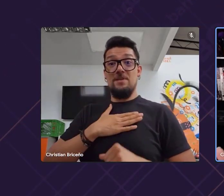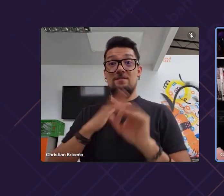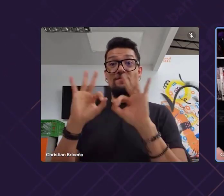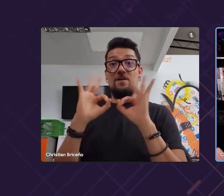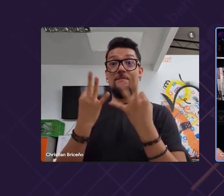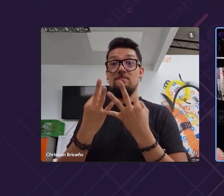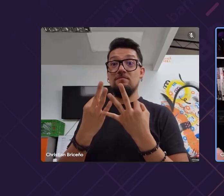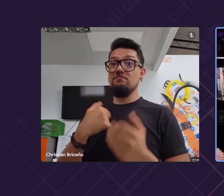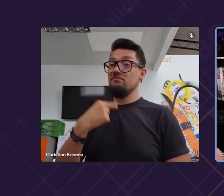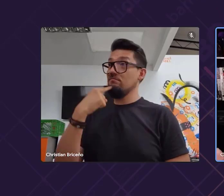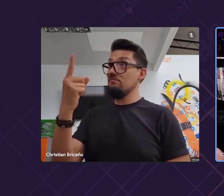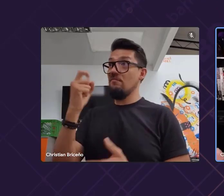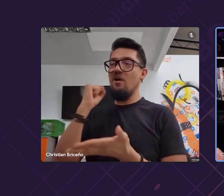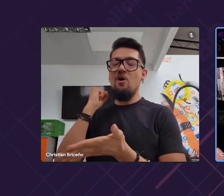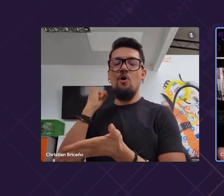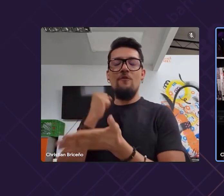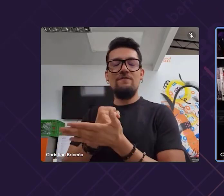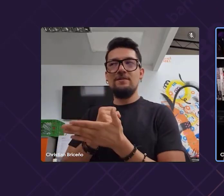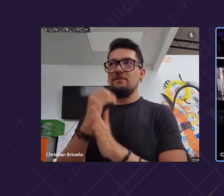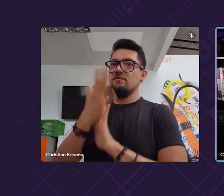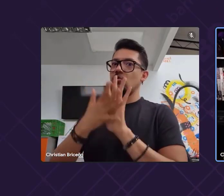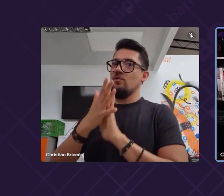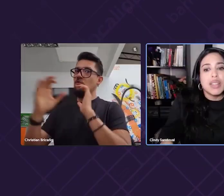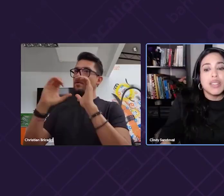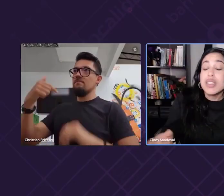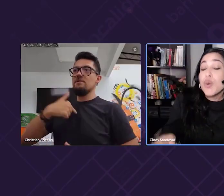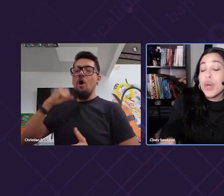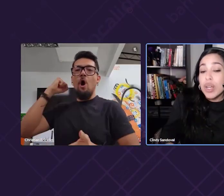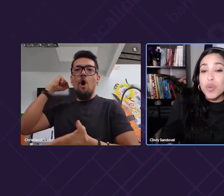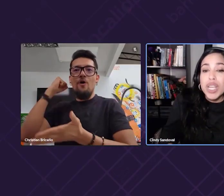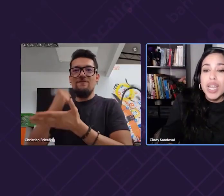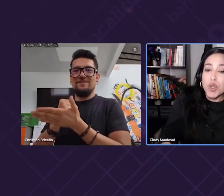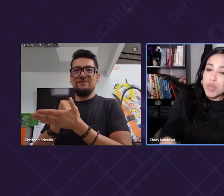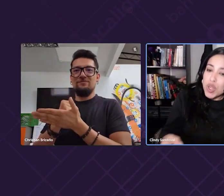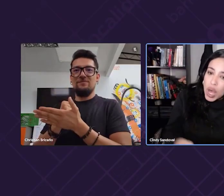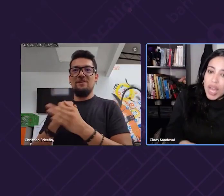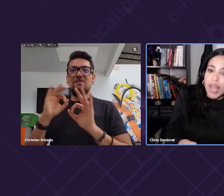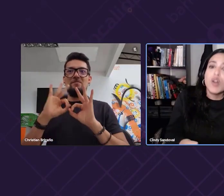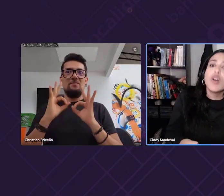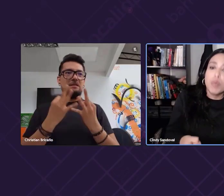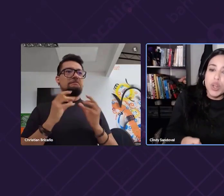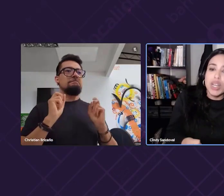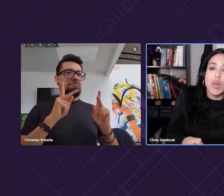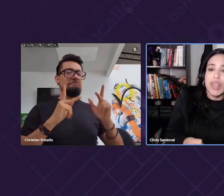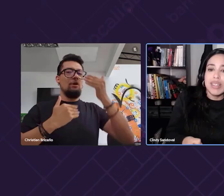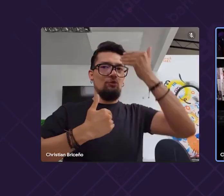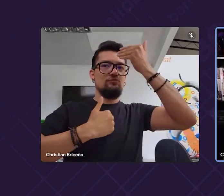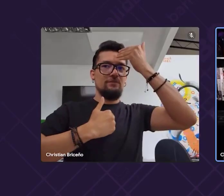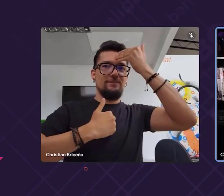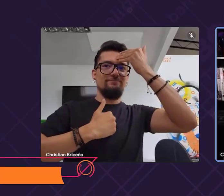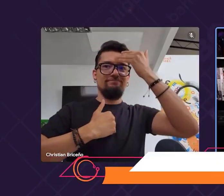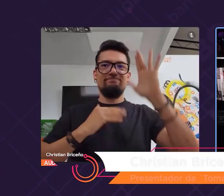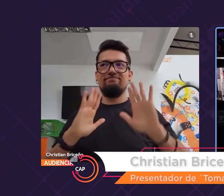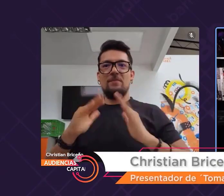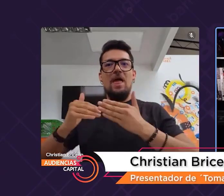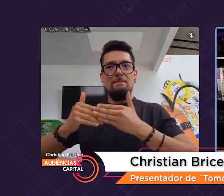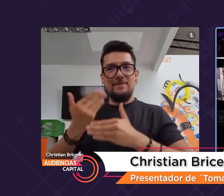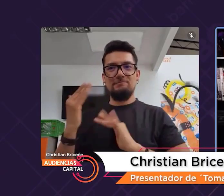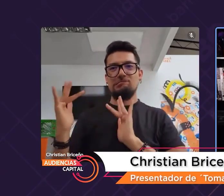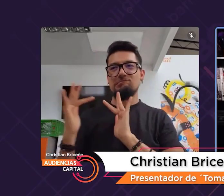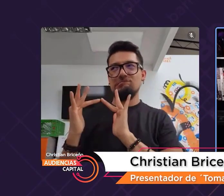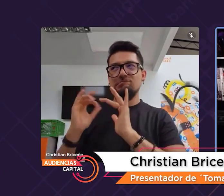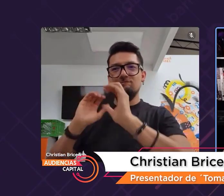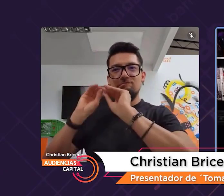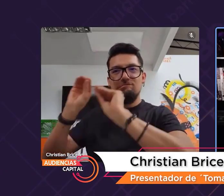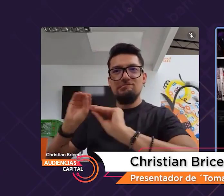poco más independiente. En el caso de mi familia, yo siempre le decía, si se van a comunicar conmigo, háganlo por lengua de señas. Digamos que ha